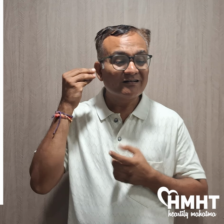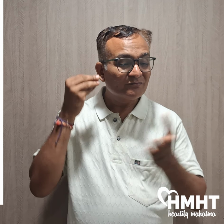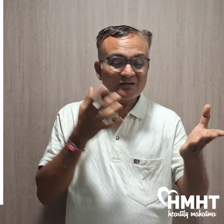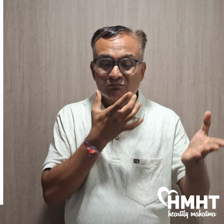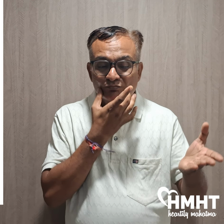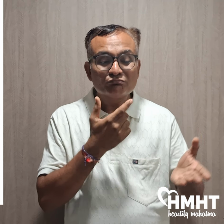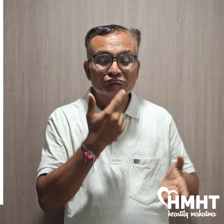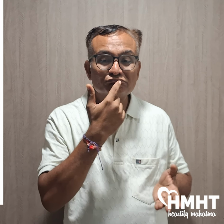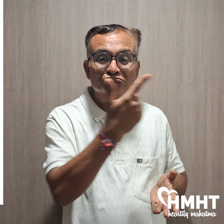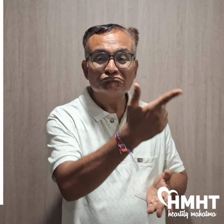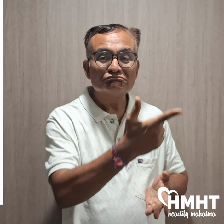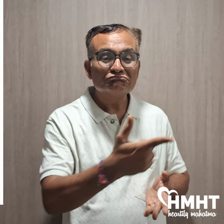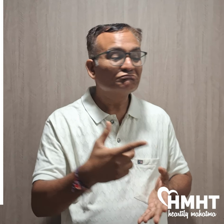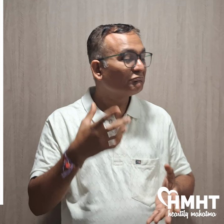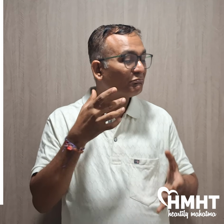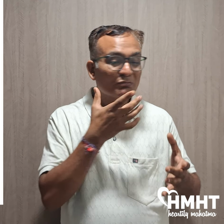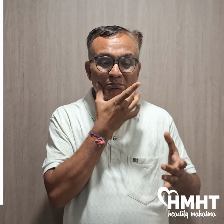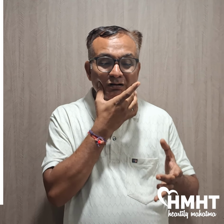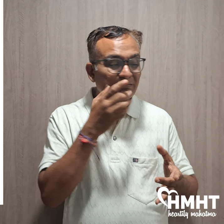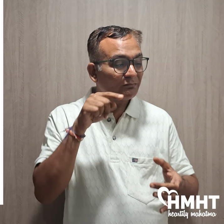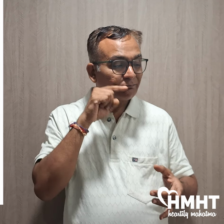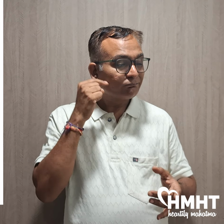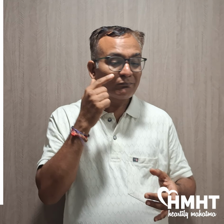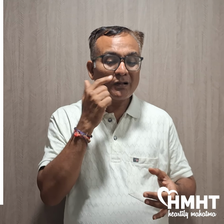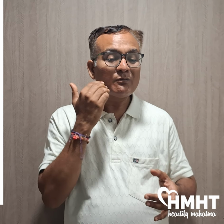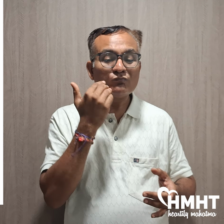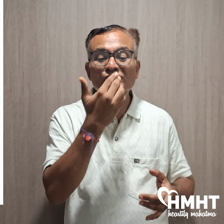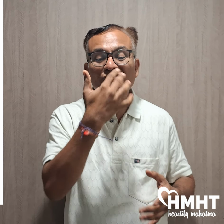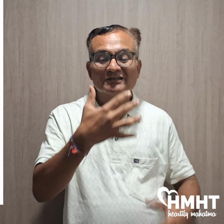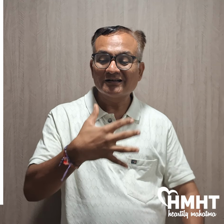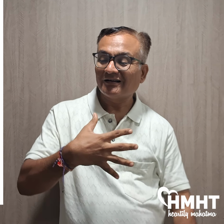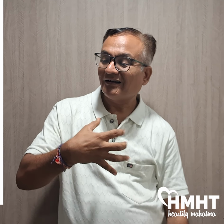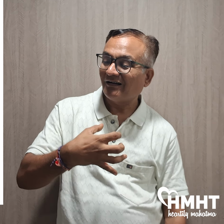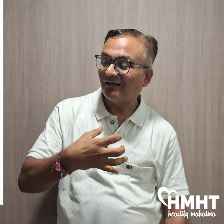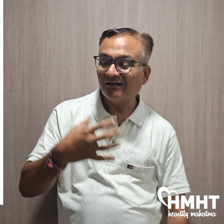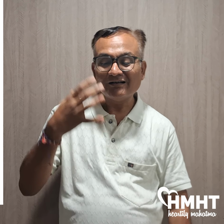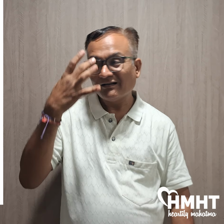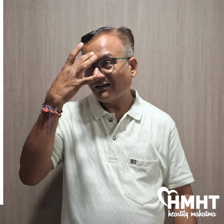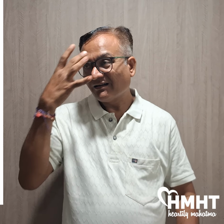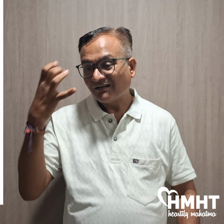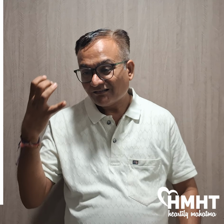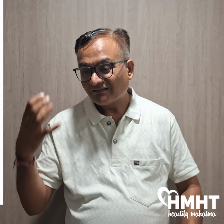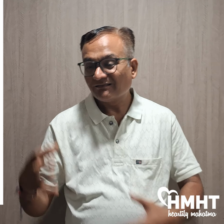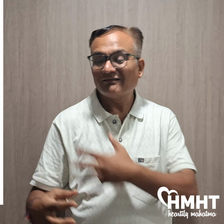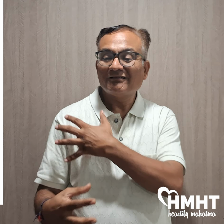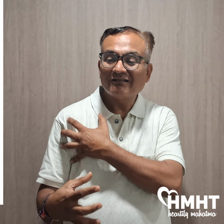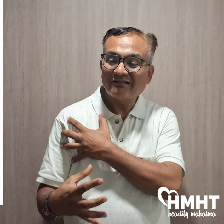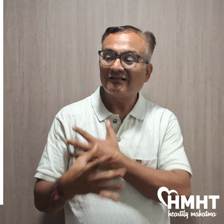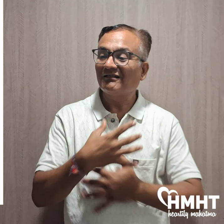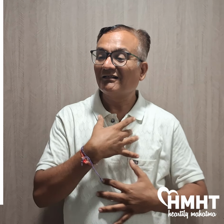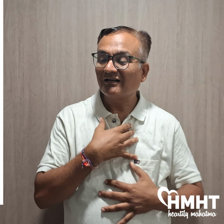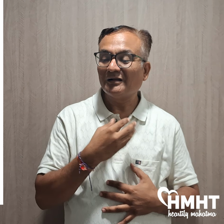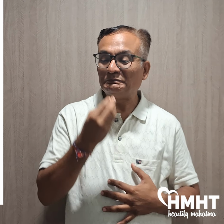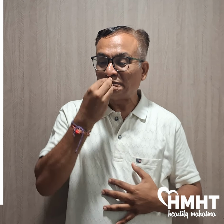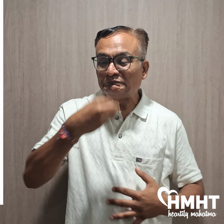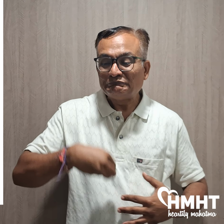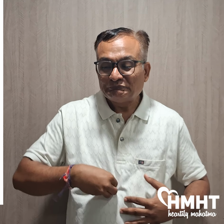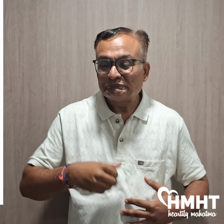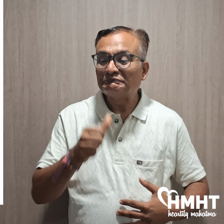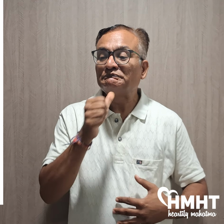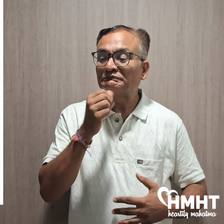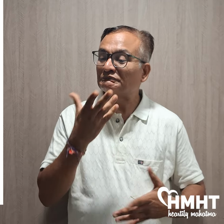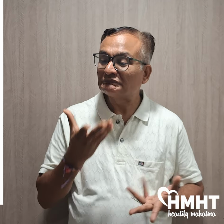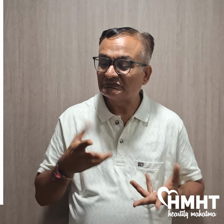અને મેં જોયું ગઈડપણમાં આપણે પૂછી જોઈએ, કાકા આર્થરાઇટિસ થયું હોય ને, ડિમેન્શિયા થયું હોય ને, ભૂખ લાગે